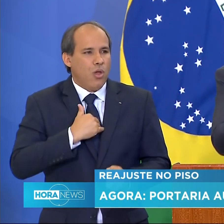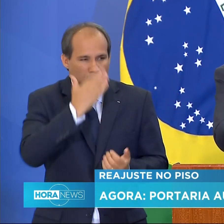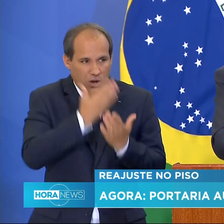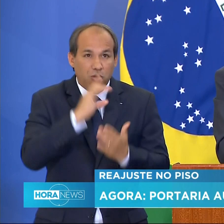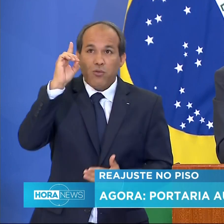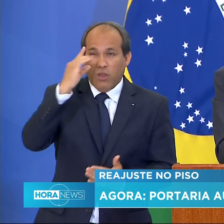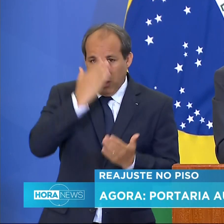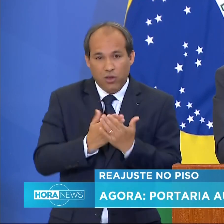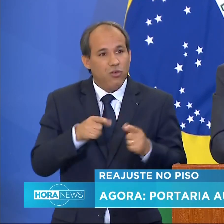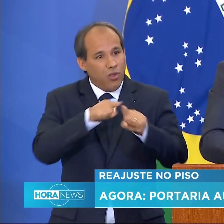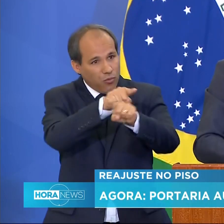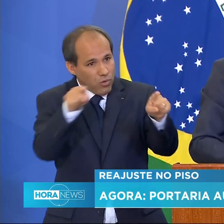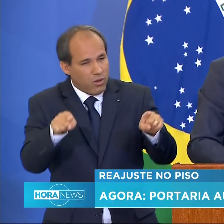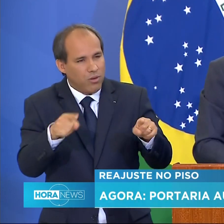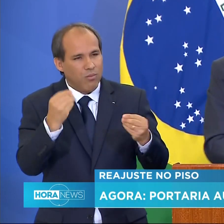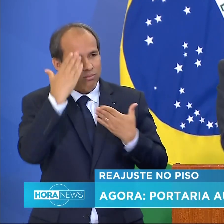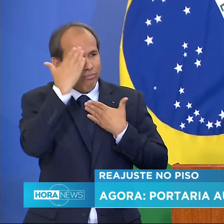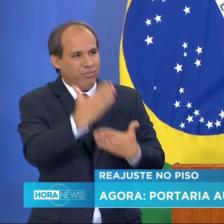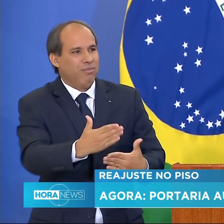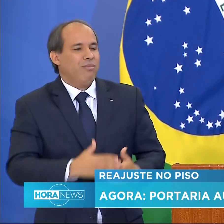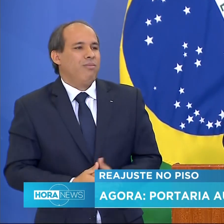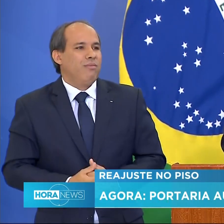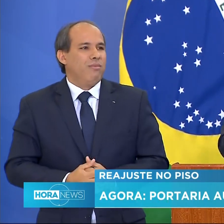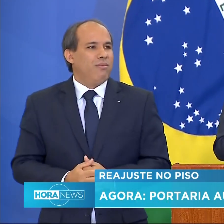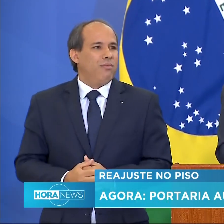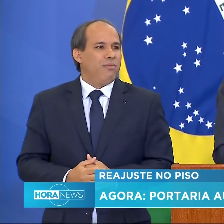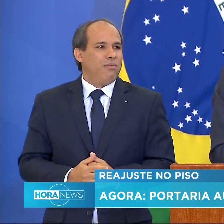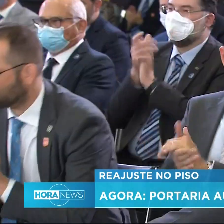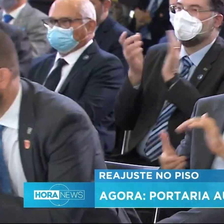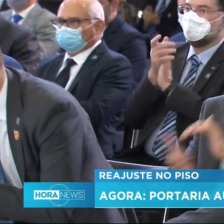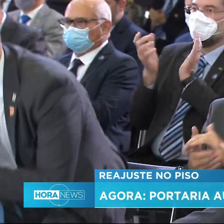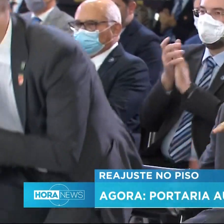Deus, acredita em vocês. Muito obrigado.